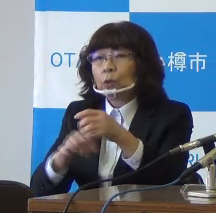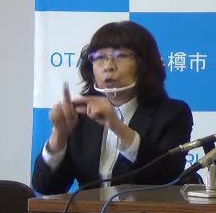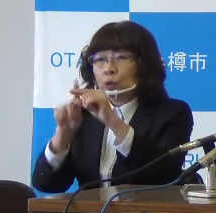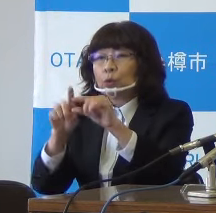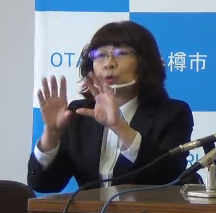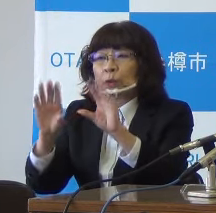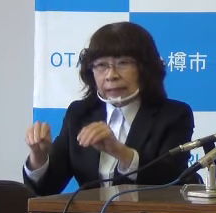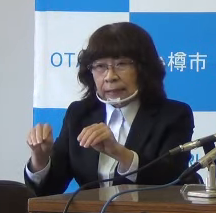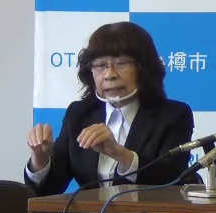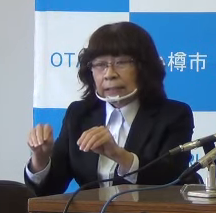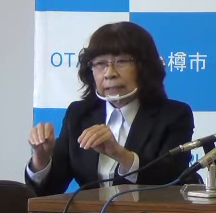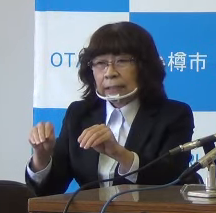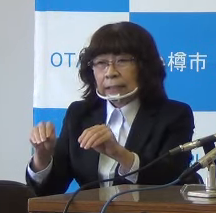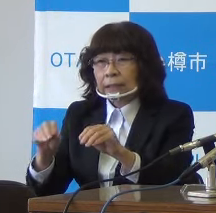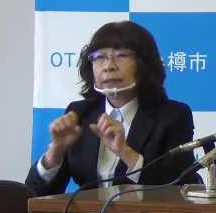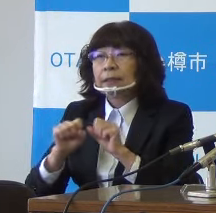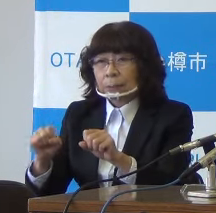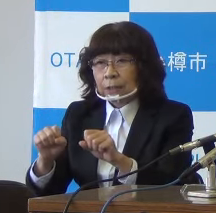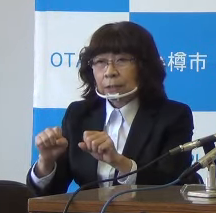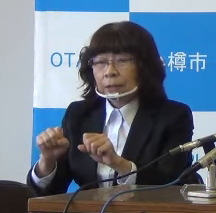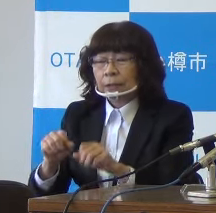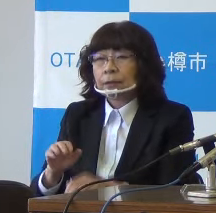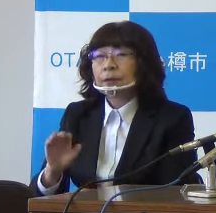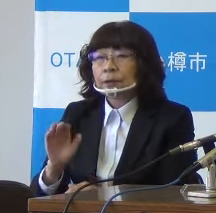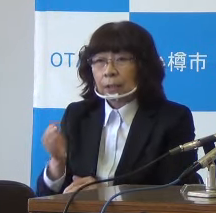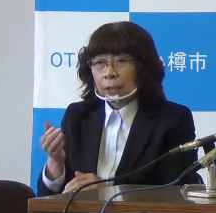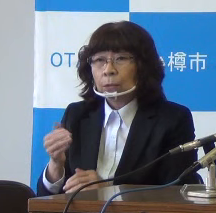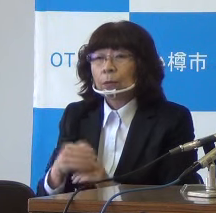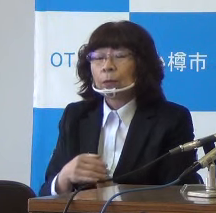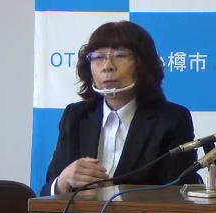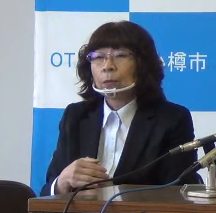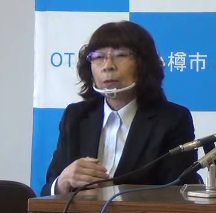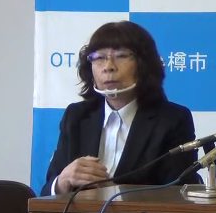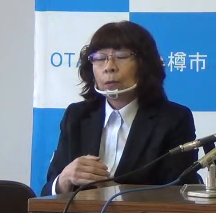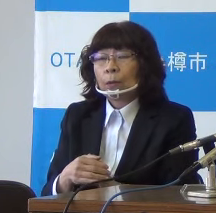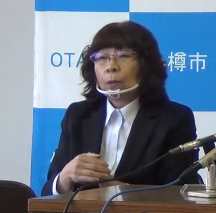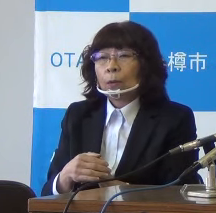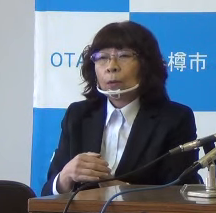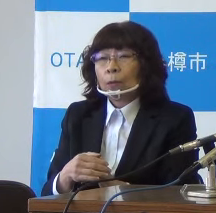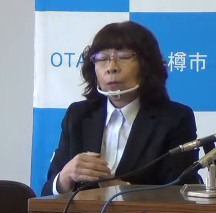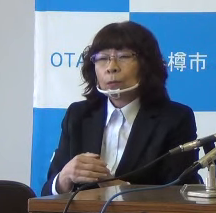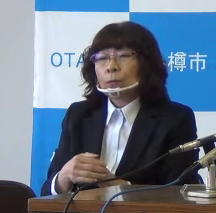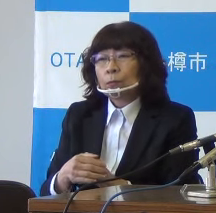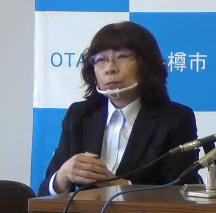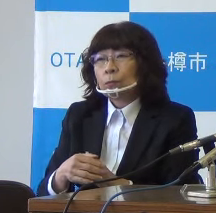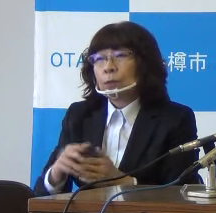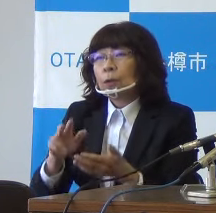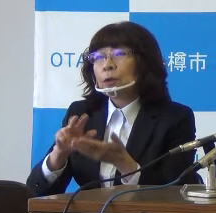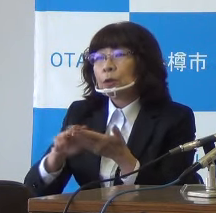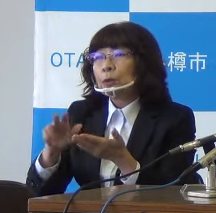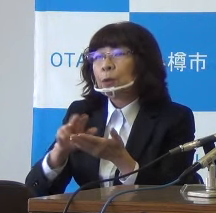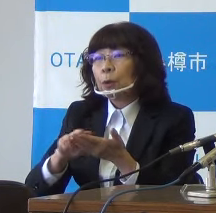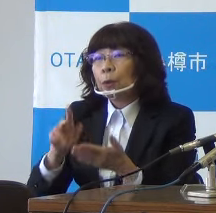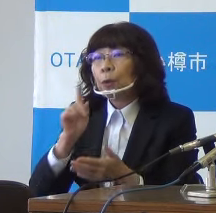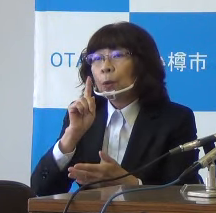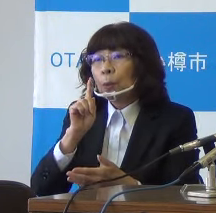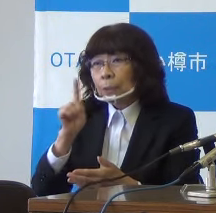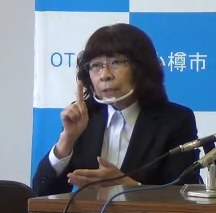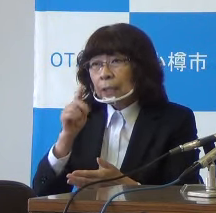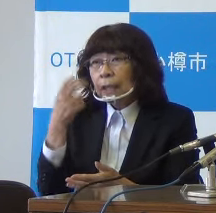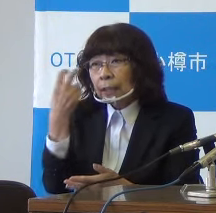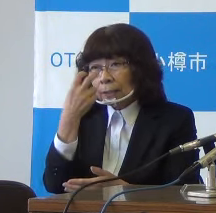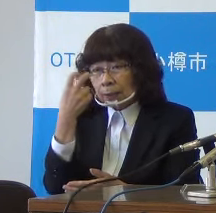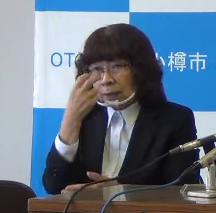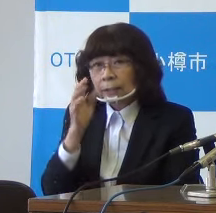させていただくことといたしますが具体には配布の資料でご確認をいただければ